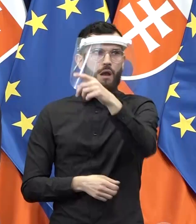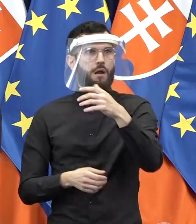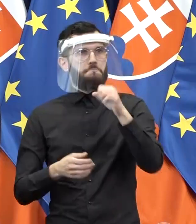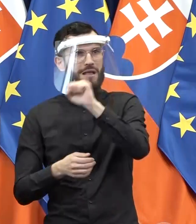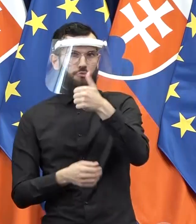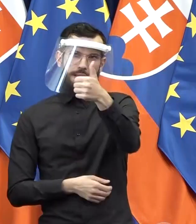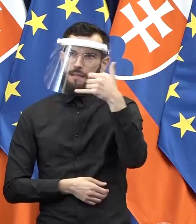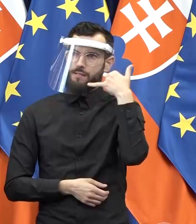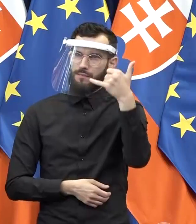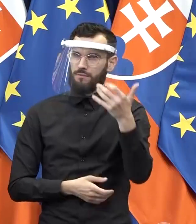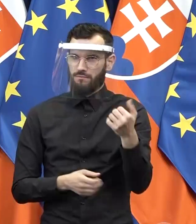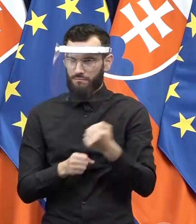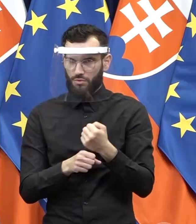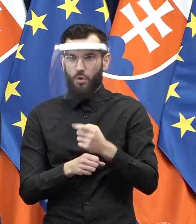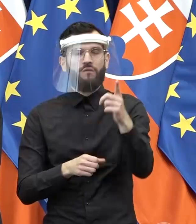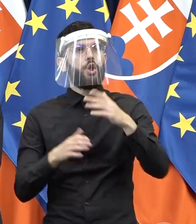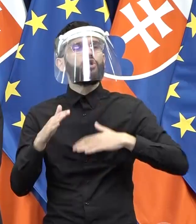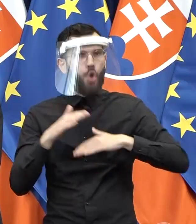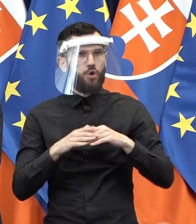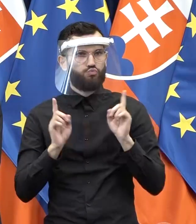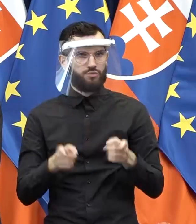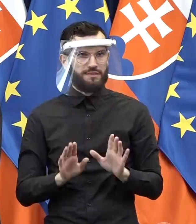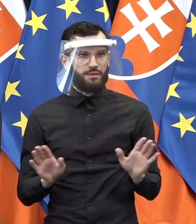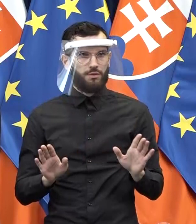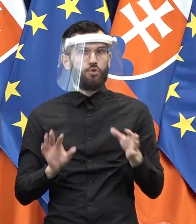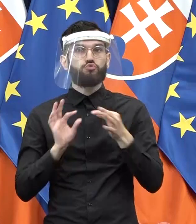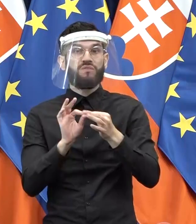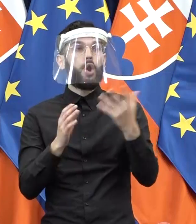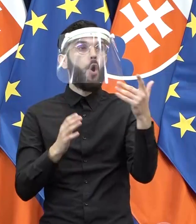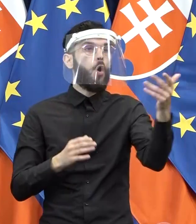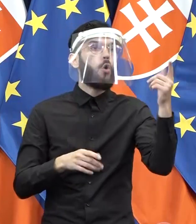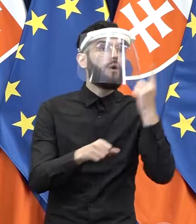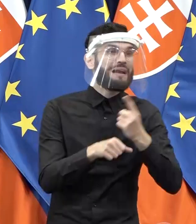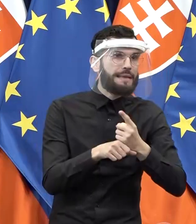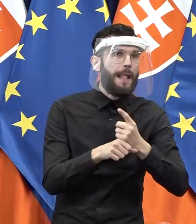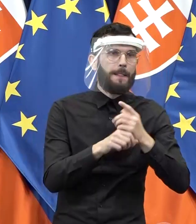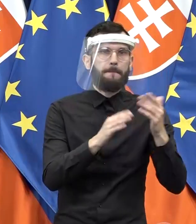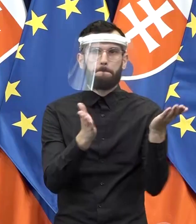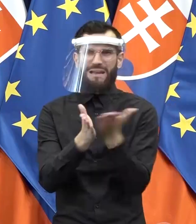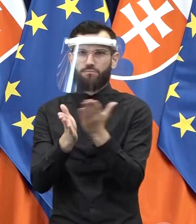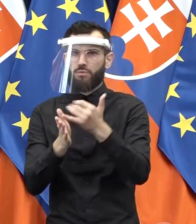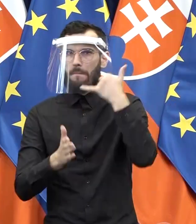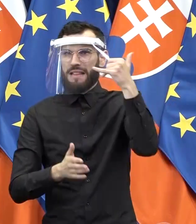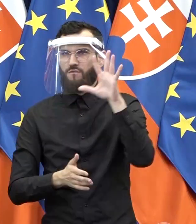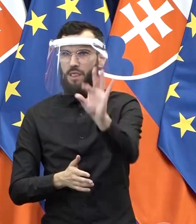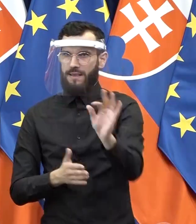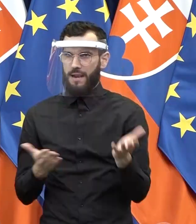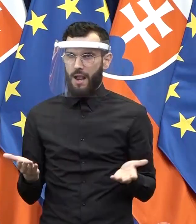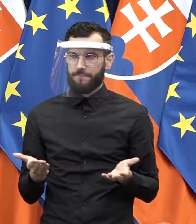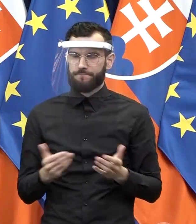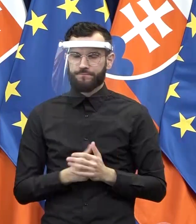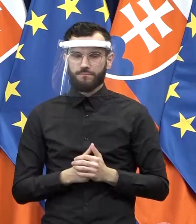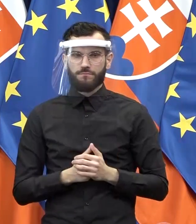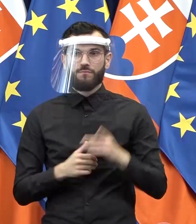telefónnu linku. Čiže dostatok znamená, že adekvátne k počtu prípadných klientov, aby samozprávy túto